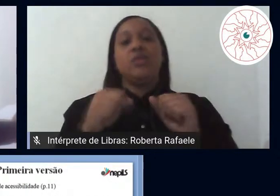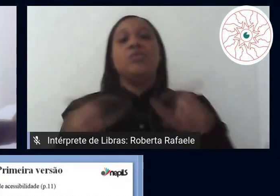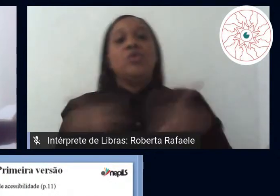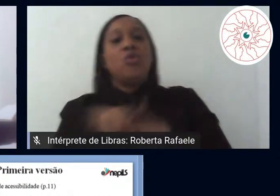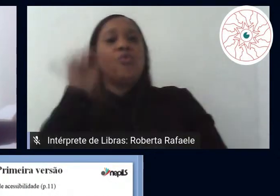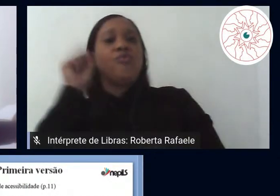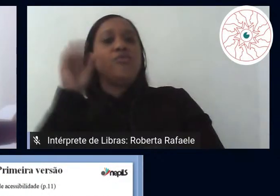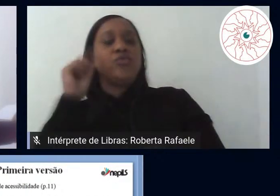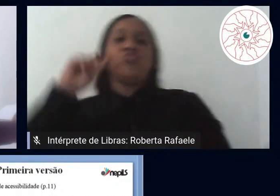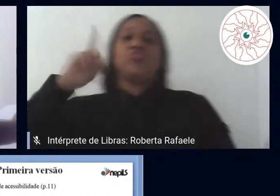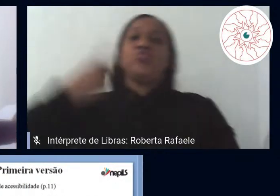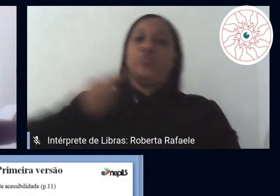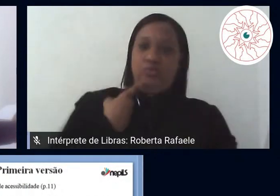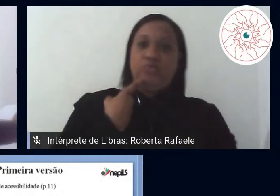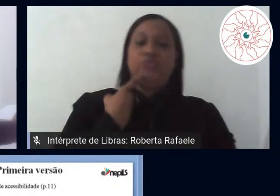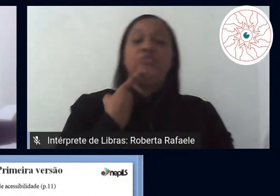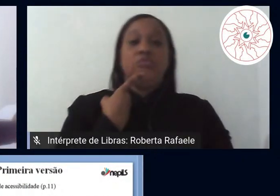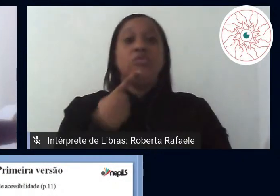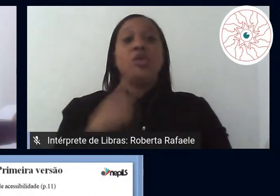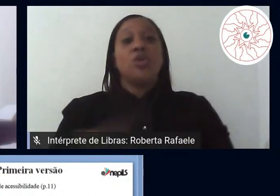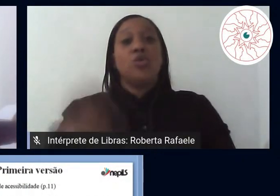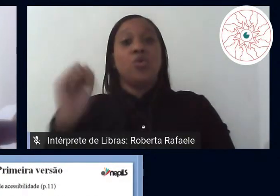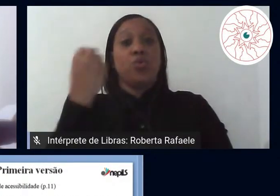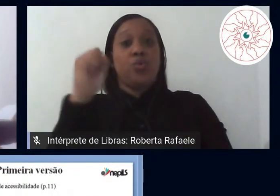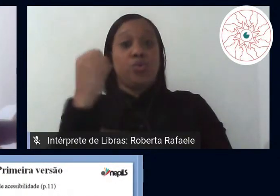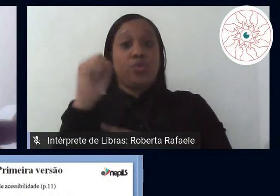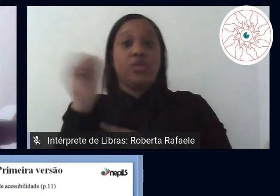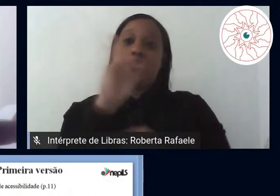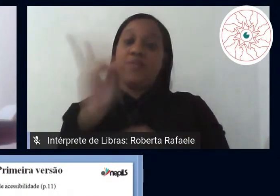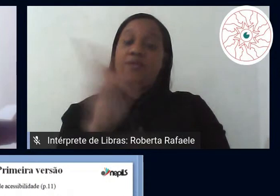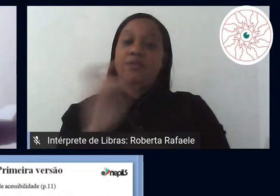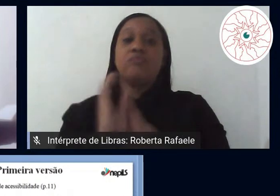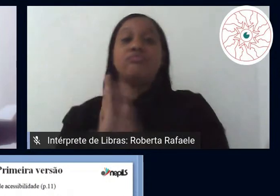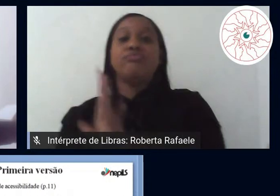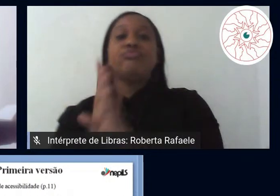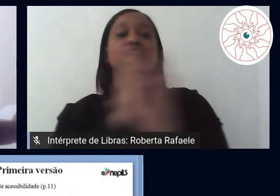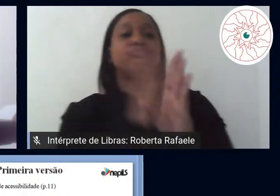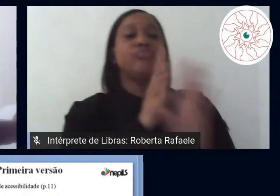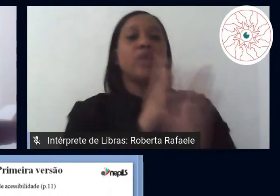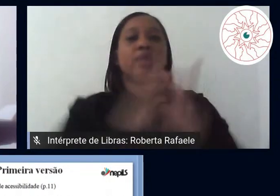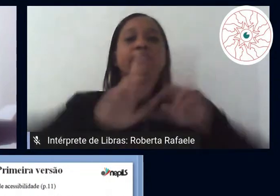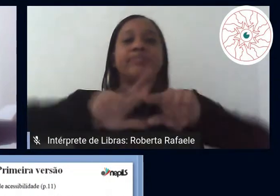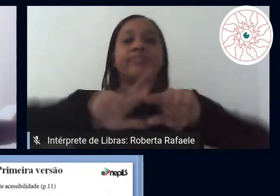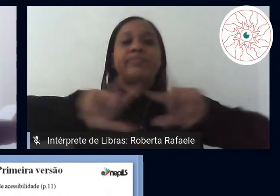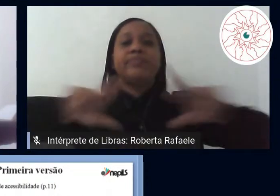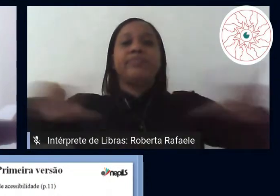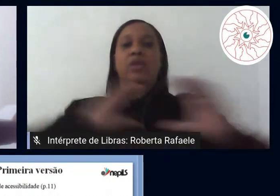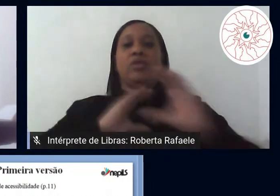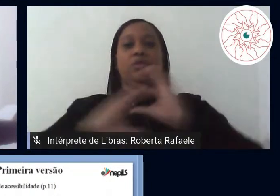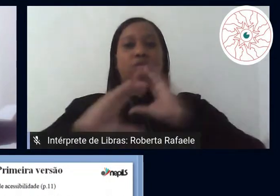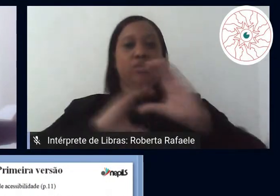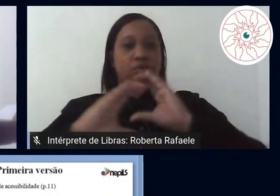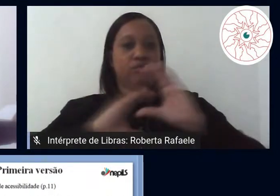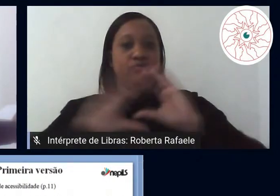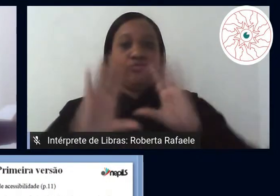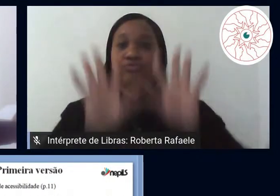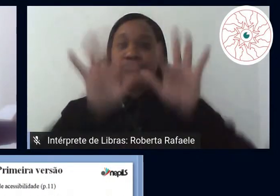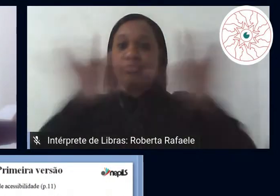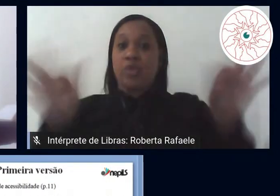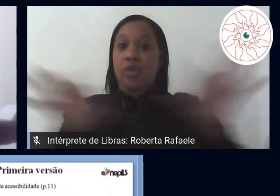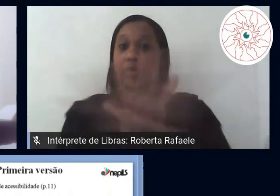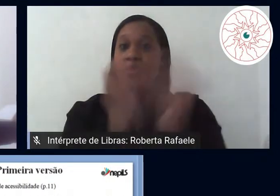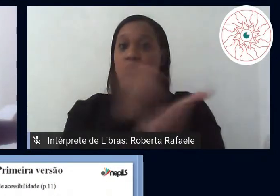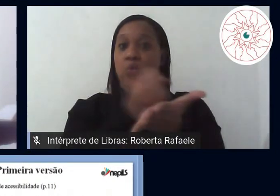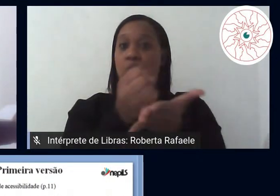surdas. E a oitava vez ao exemplificar sobre a identificação de diferentes meios de comunicação, acaba o documento e ela